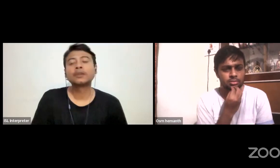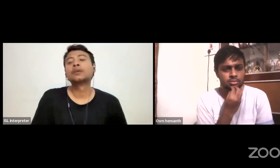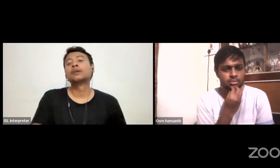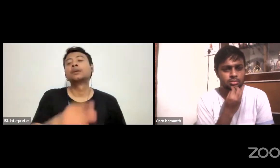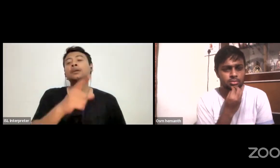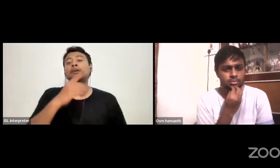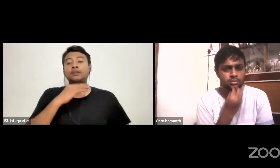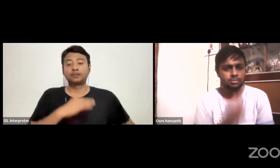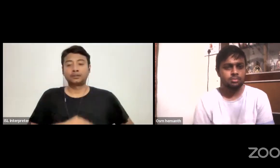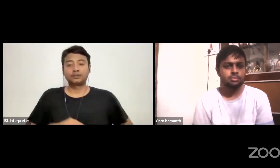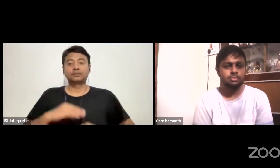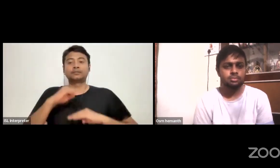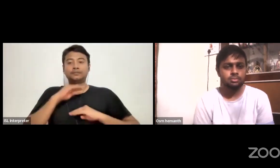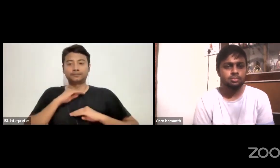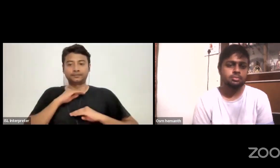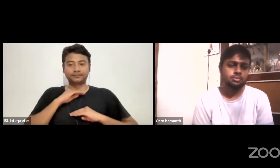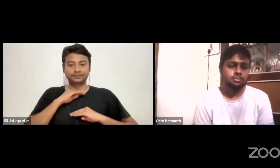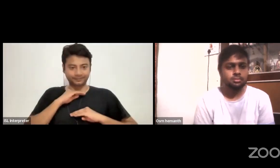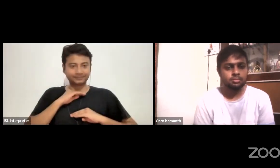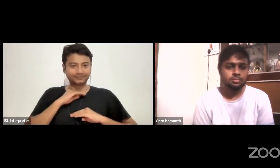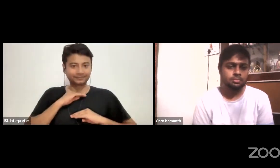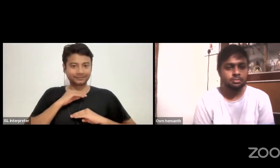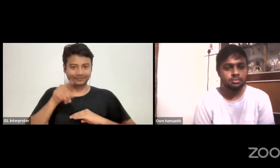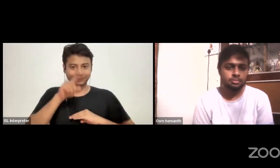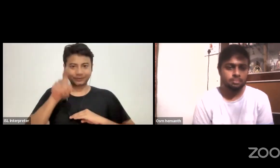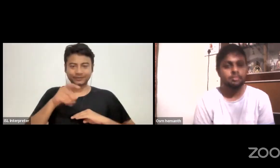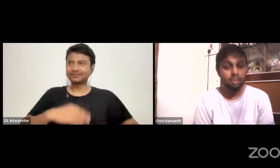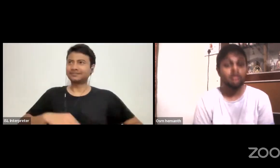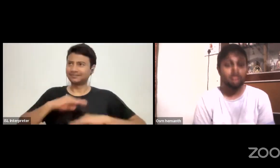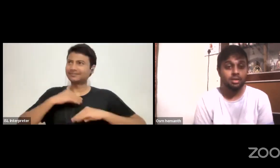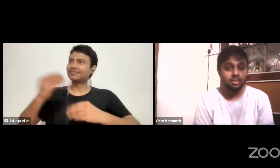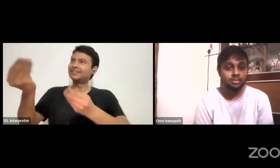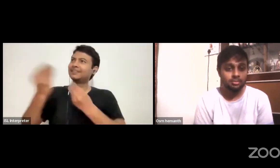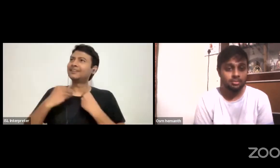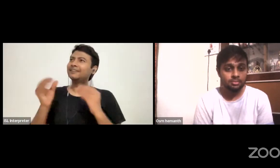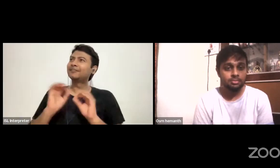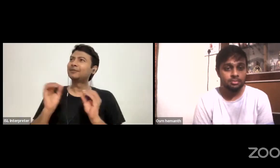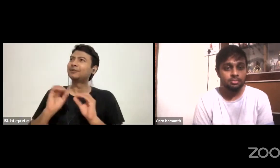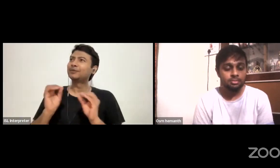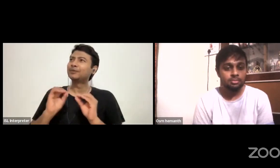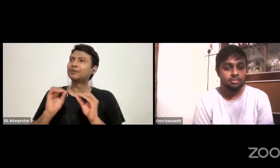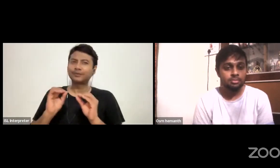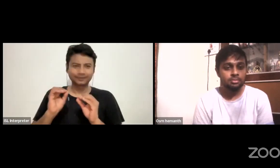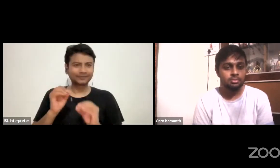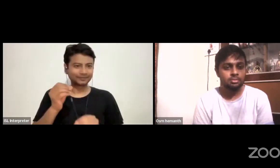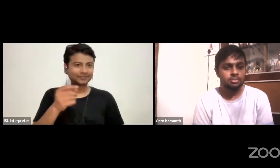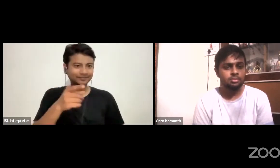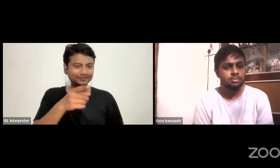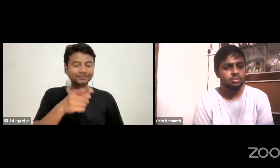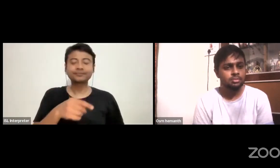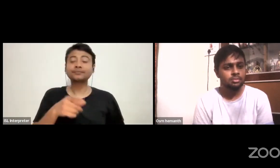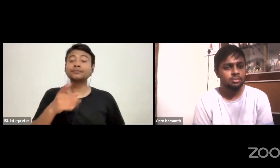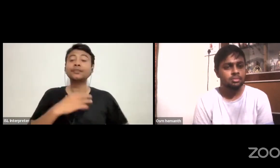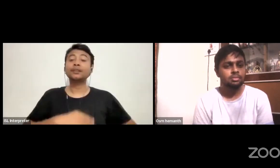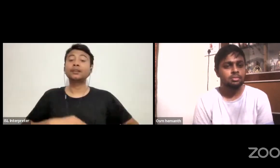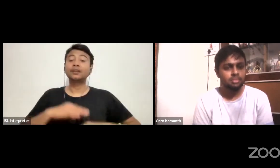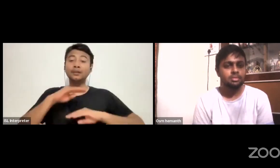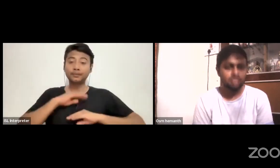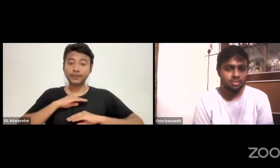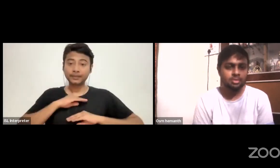संतुष्टि शांति एक ही बात है। तो मैं आपको बताता हूँ, एक बहुत अच्छा श्लोक है, भगवान भगवद गीता में बताते